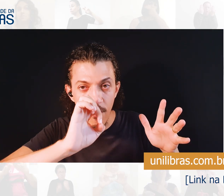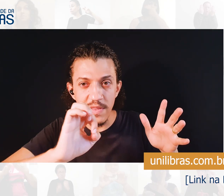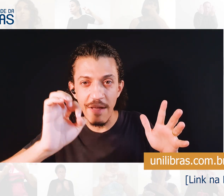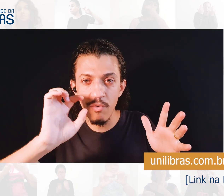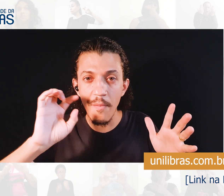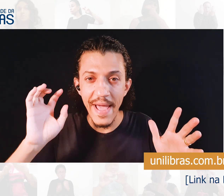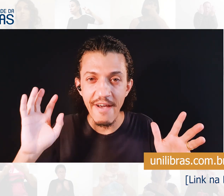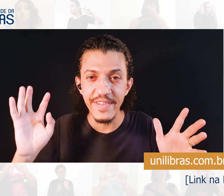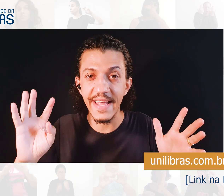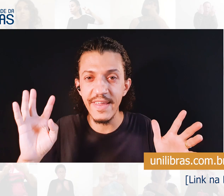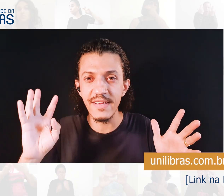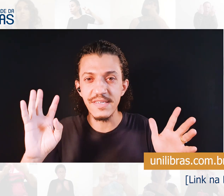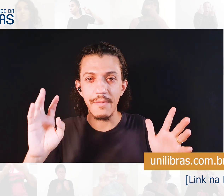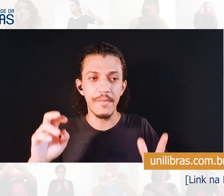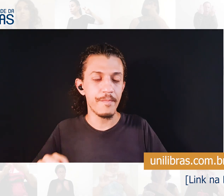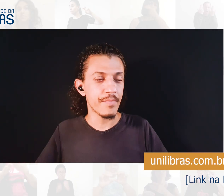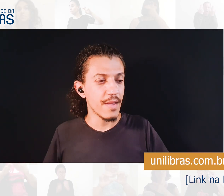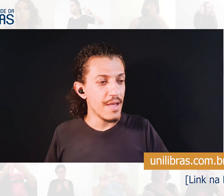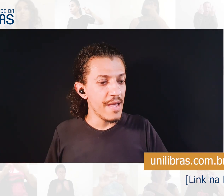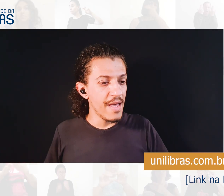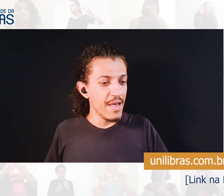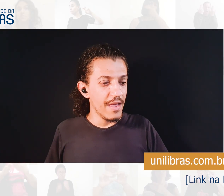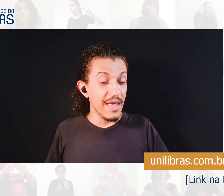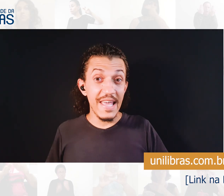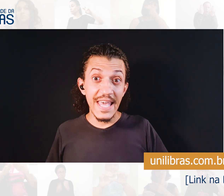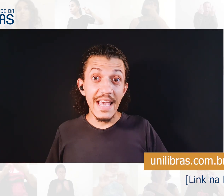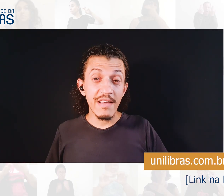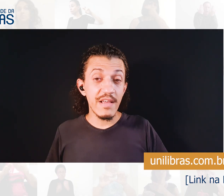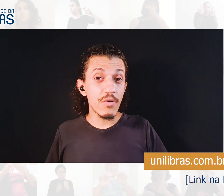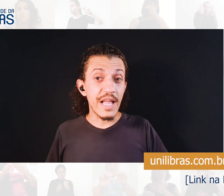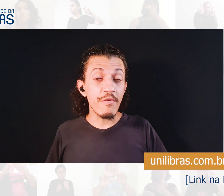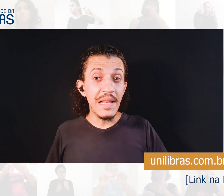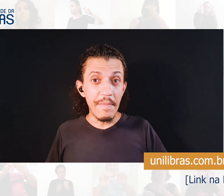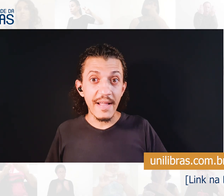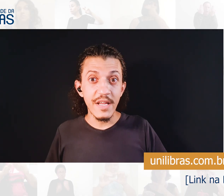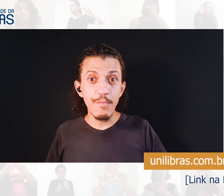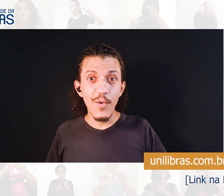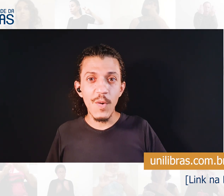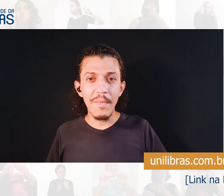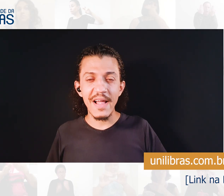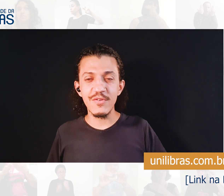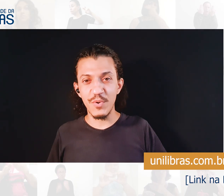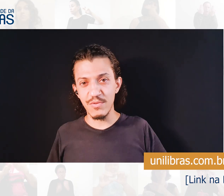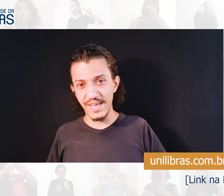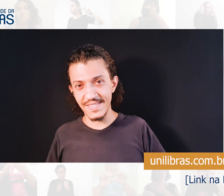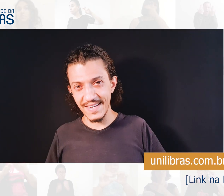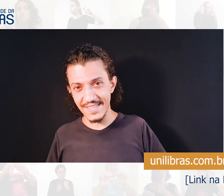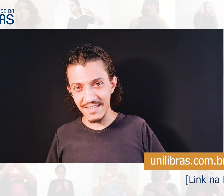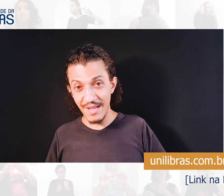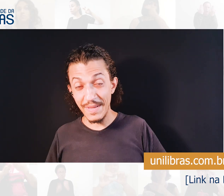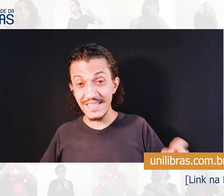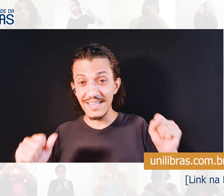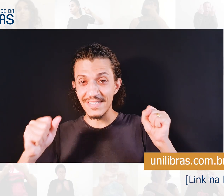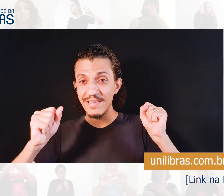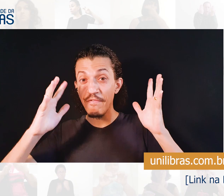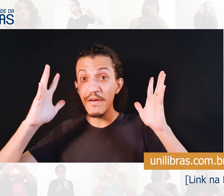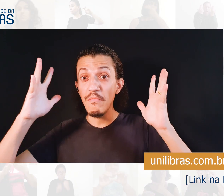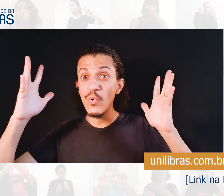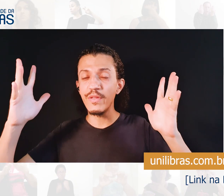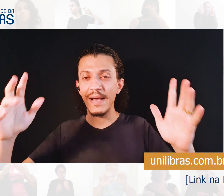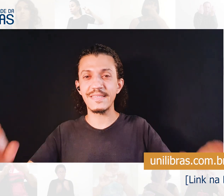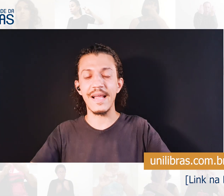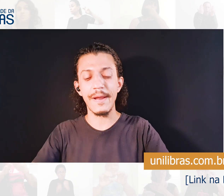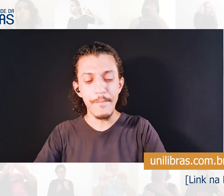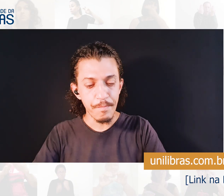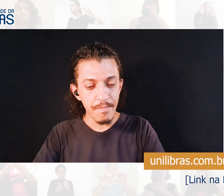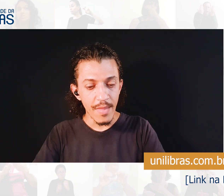quando ele voltava igual uma erva daninha, sabe? E eu estava me libertando por completo do português sinalizado. Minha sinalização estava ficando